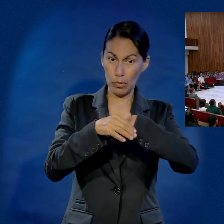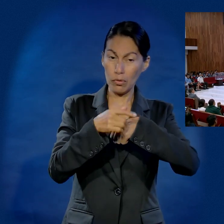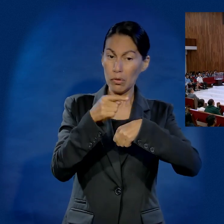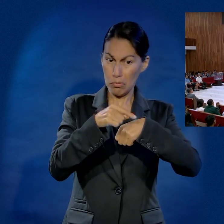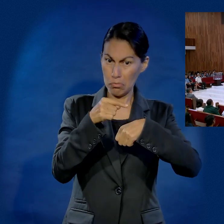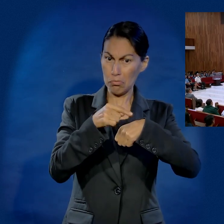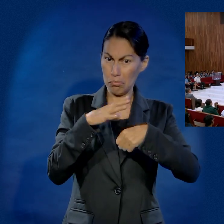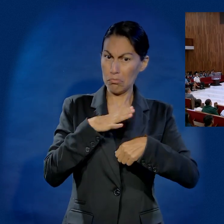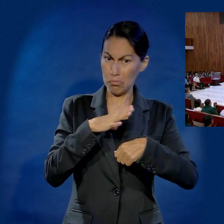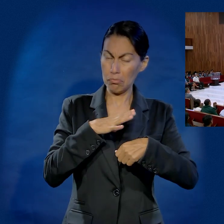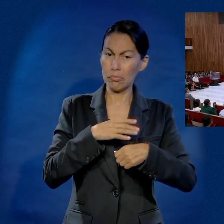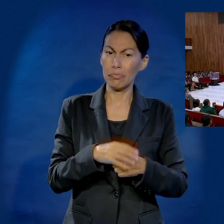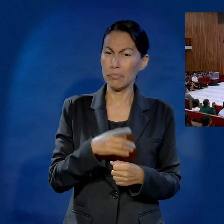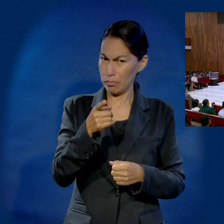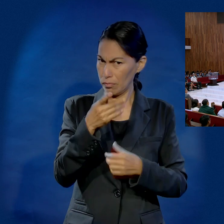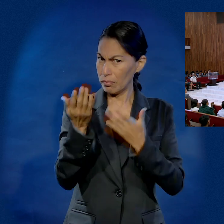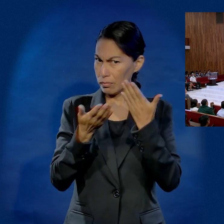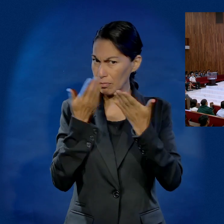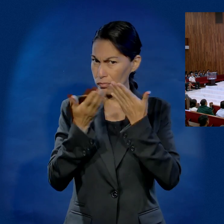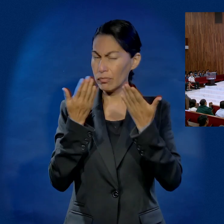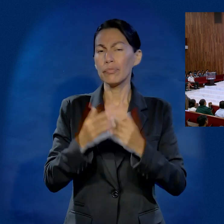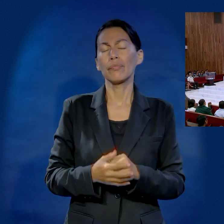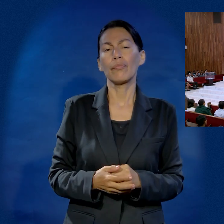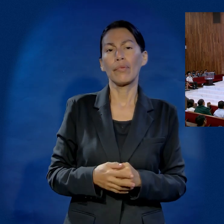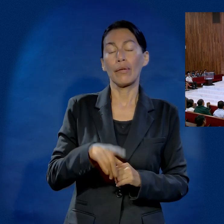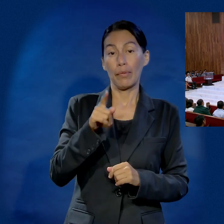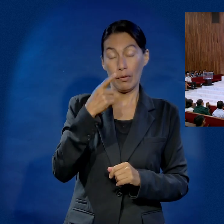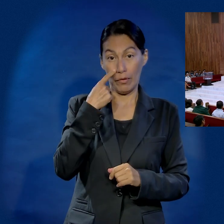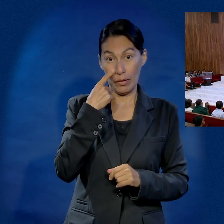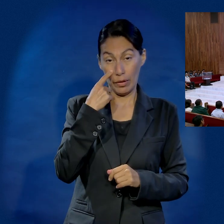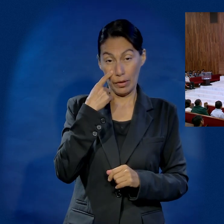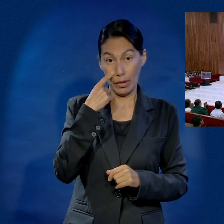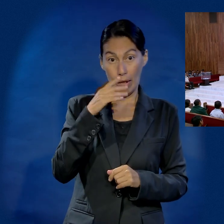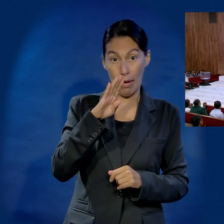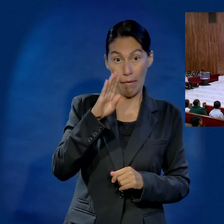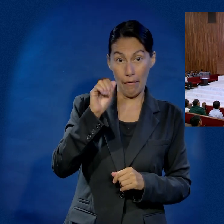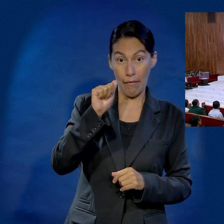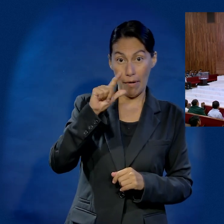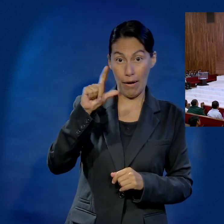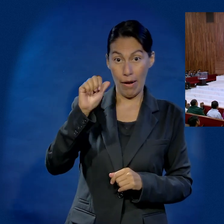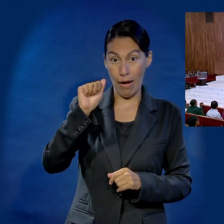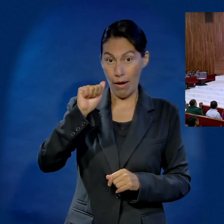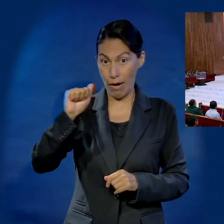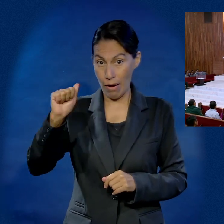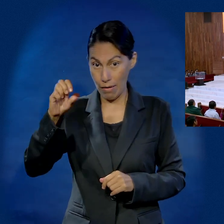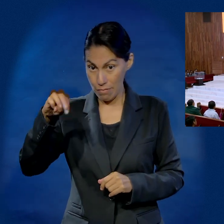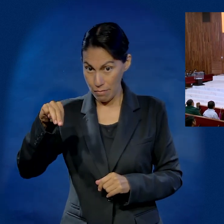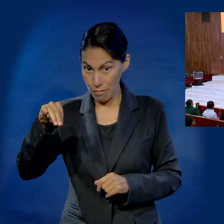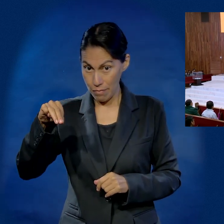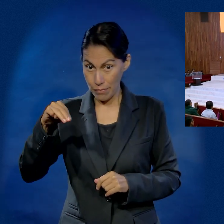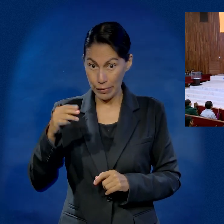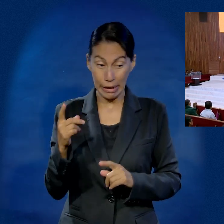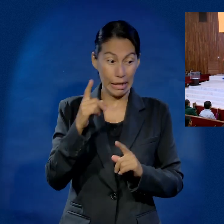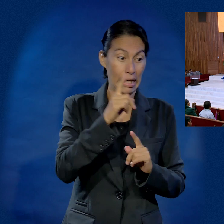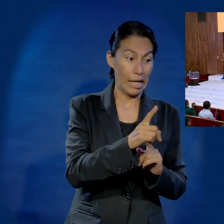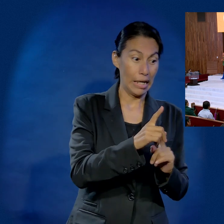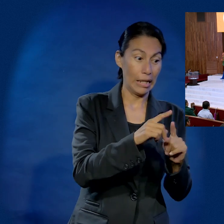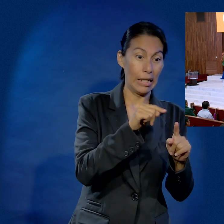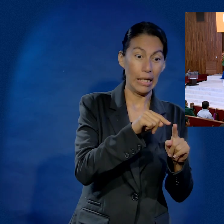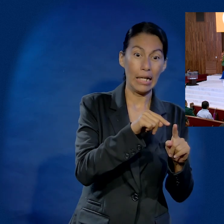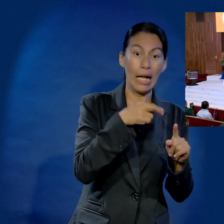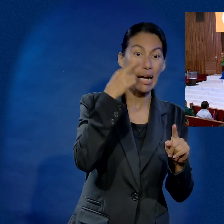habló. Pero lo que quiero referir es cuando Balaam llega finalmente con Balac. Dios no quería que